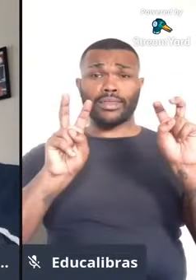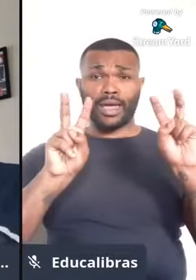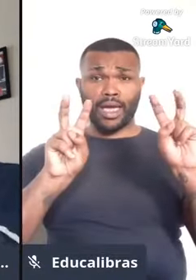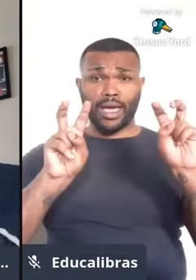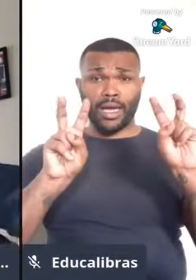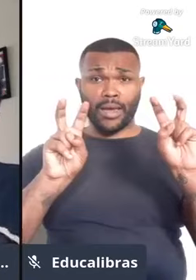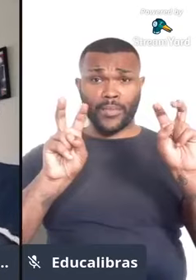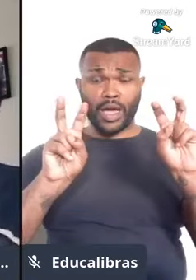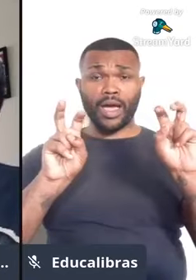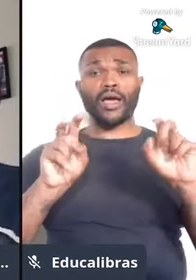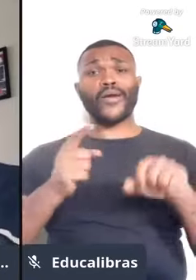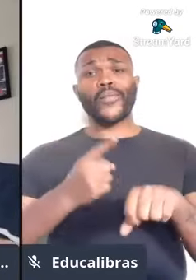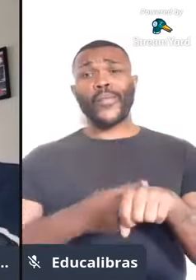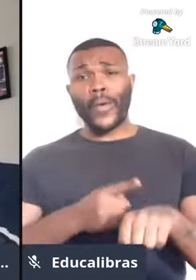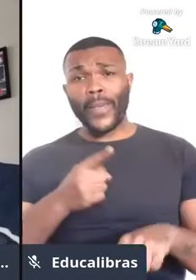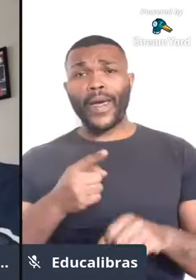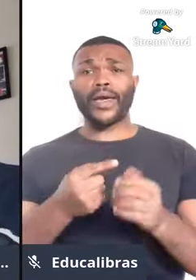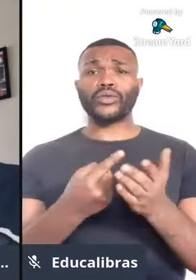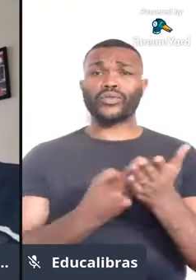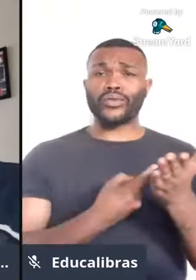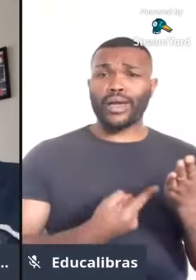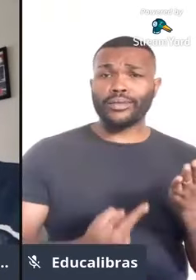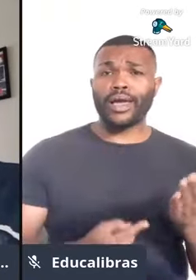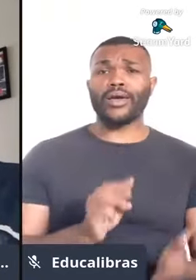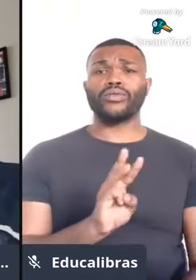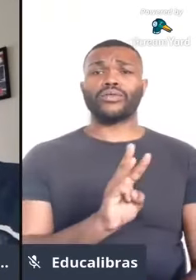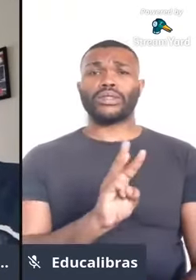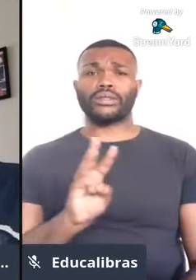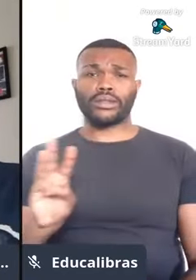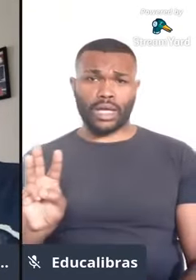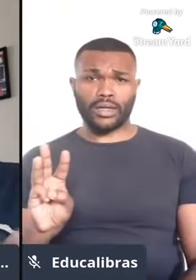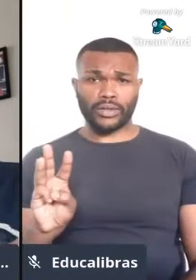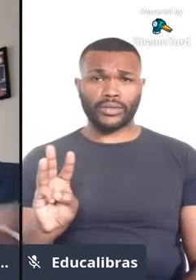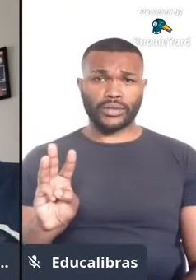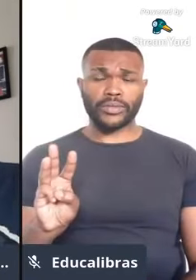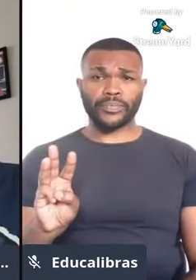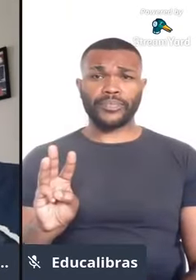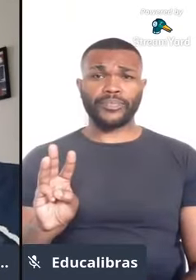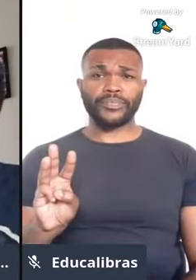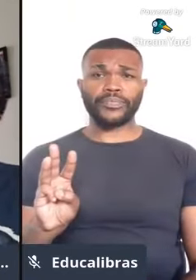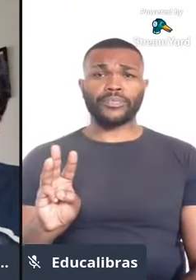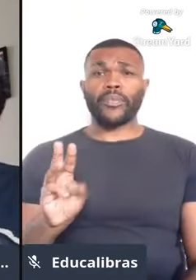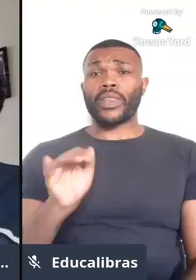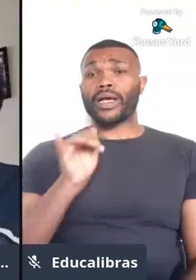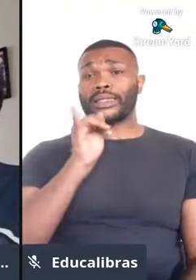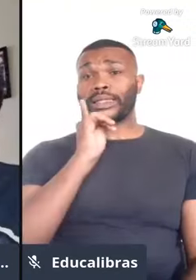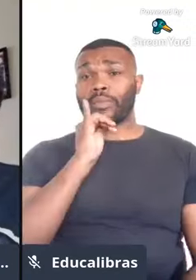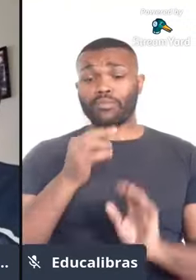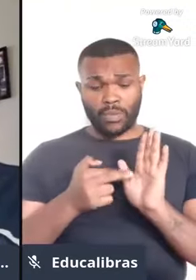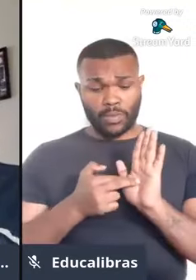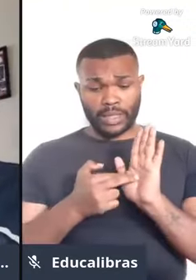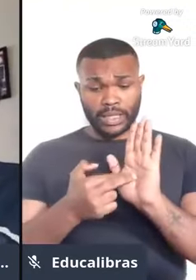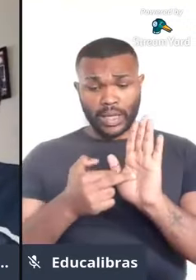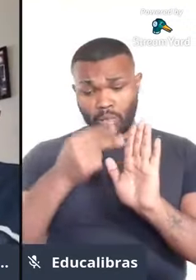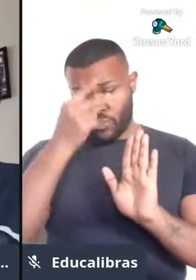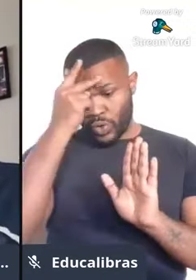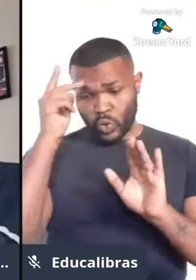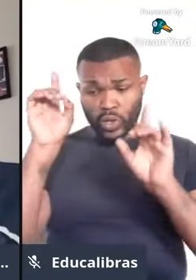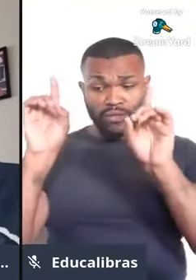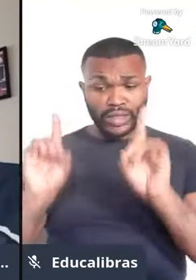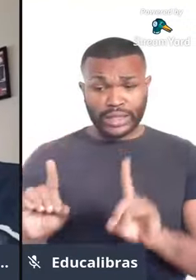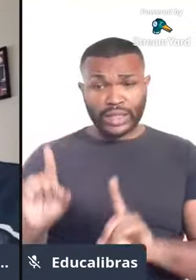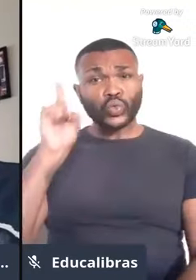naquele momento, nos cadernos, no site e tudo mais. Não tem ali uma representação da pessoa com deficiência diariamente.